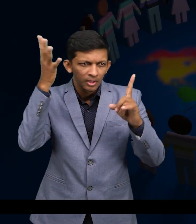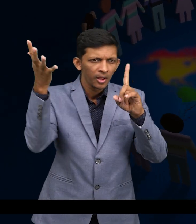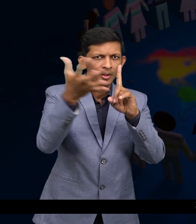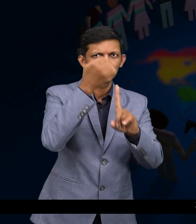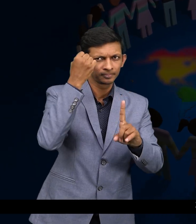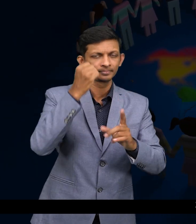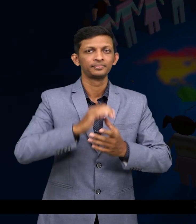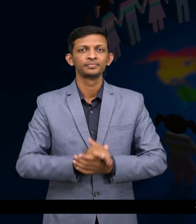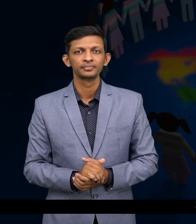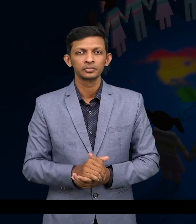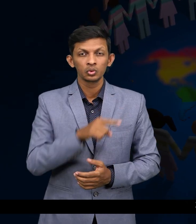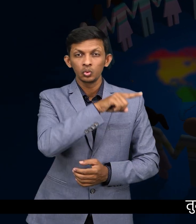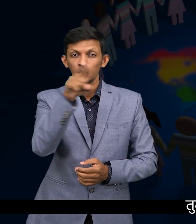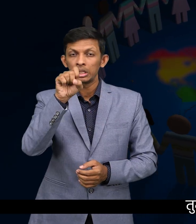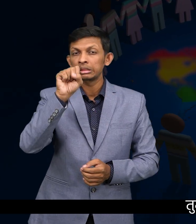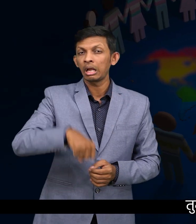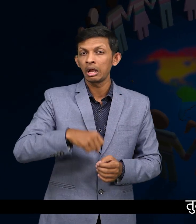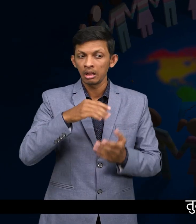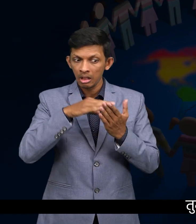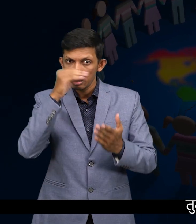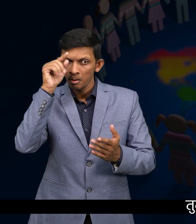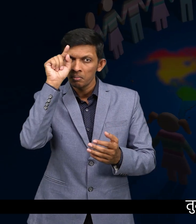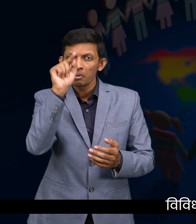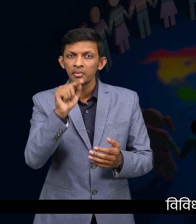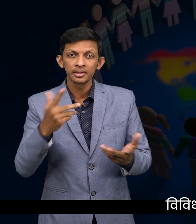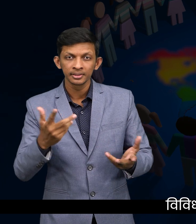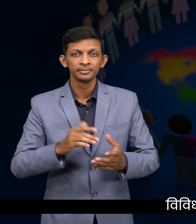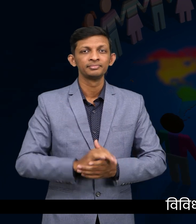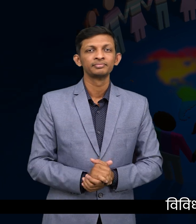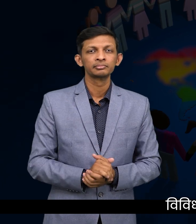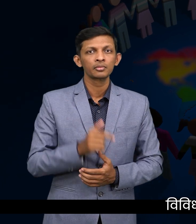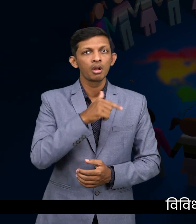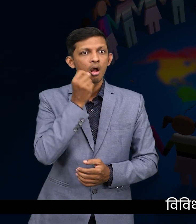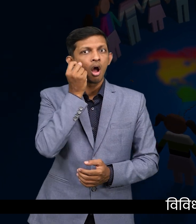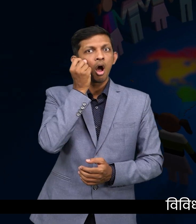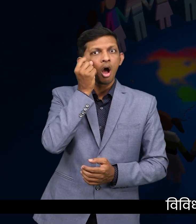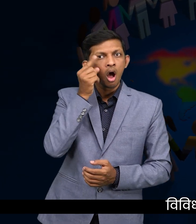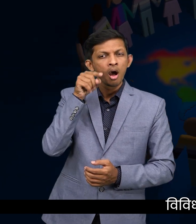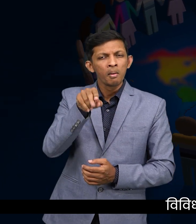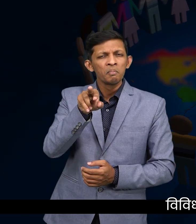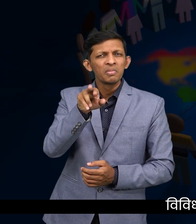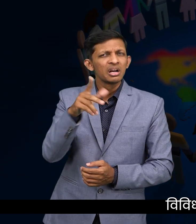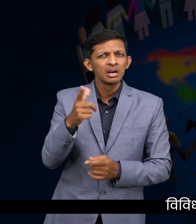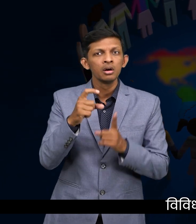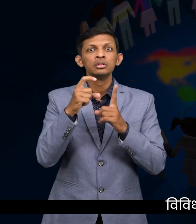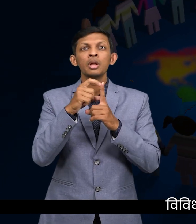अध्ययन निष्पत्ती. तुम्ही हे करू शकाल. विविधतेचा अर्थ समजून घ्या.